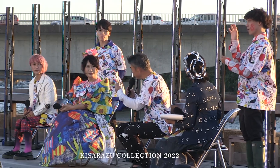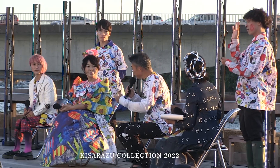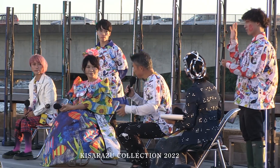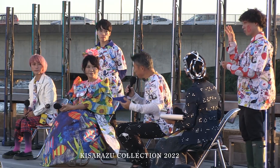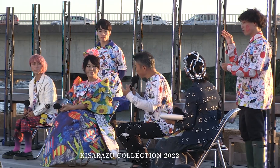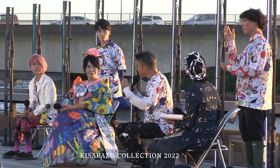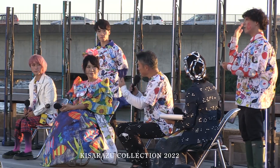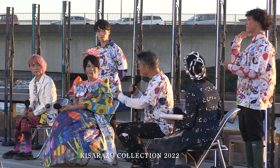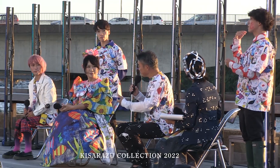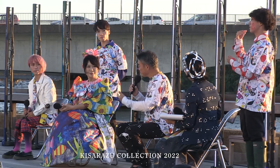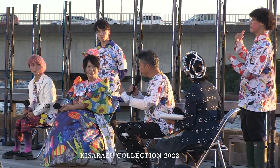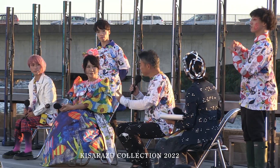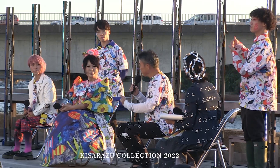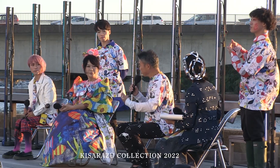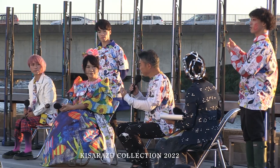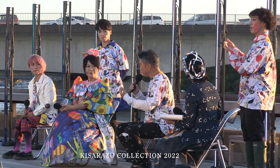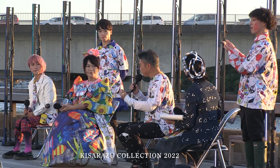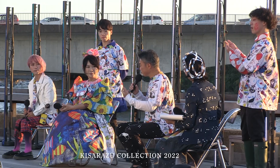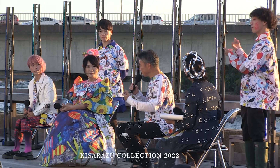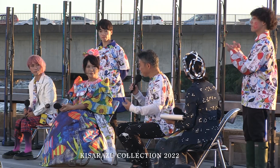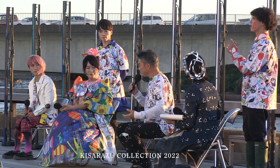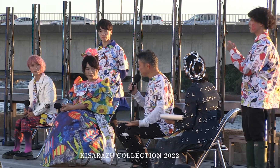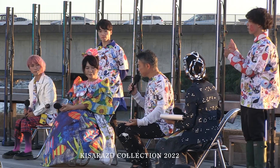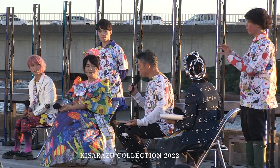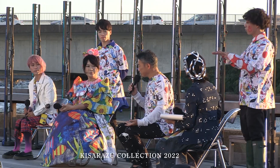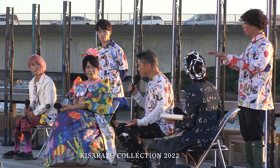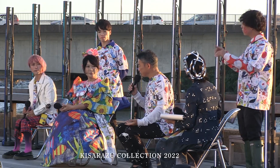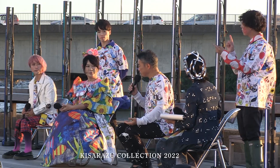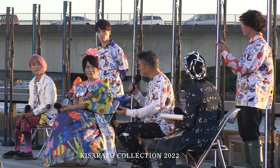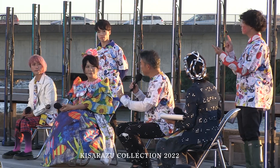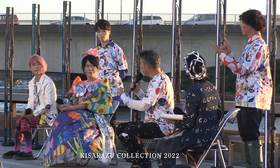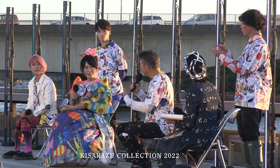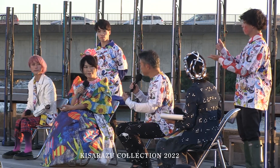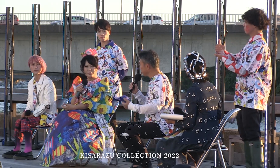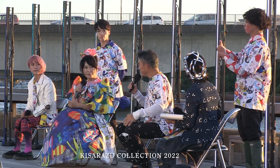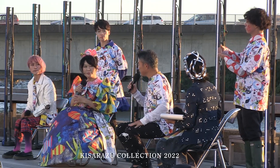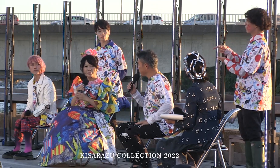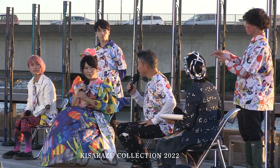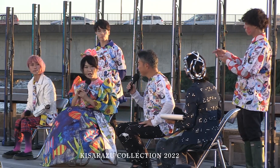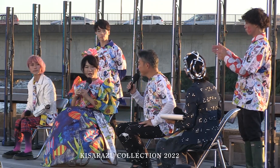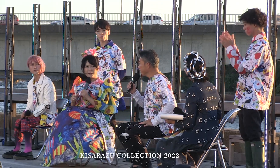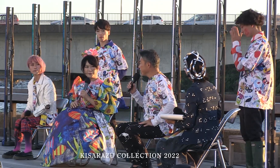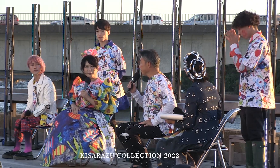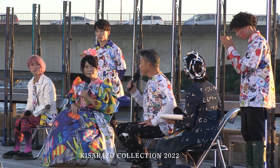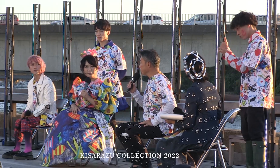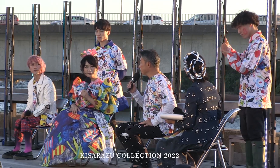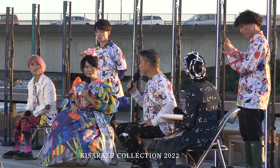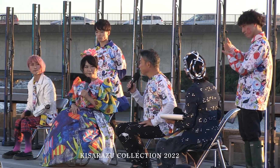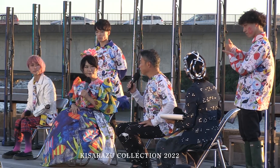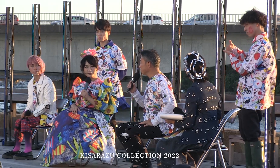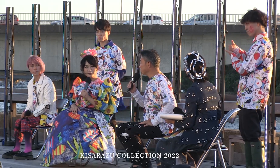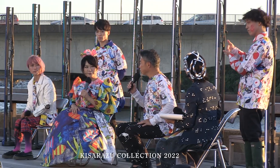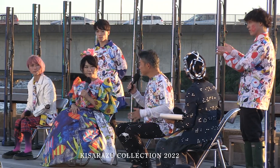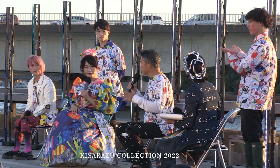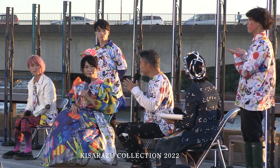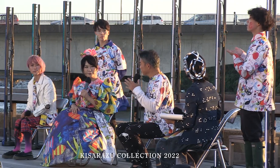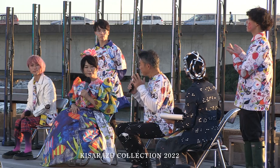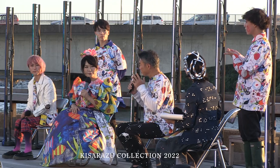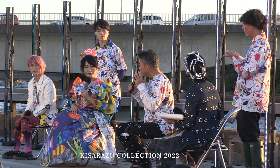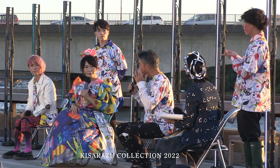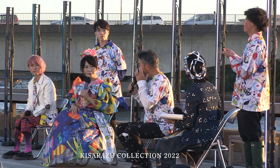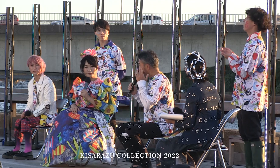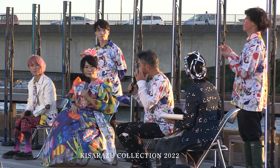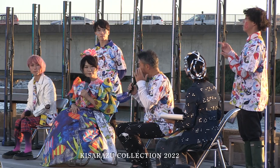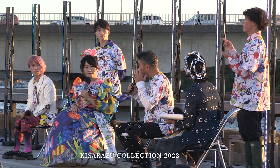き言われた子どもたちに対してお話とか一生懸命話してくれたんで、はい、すぐ、